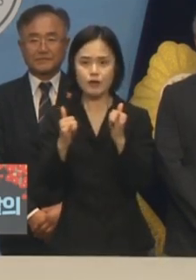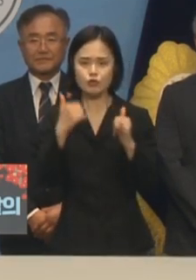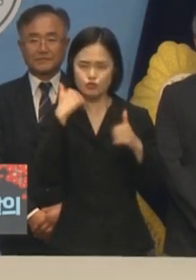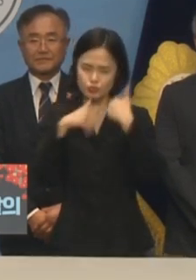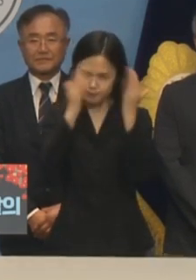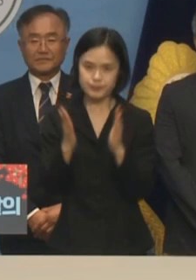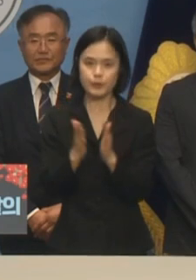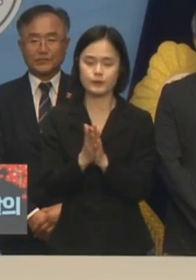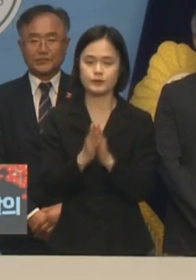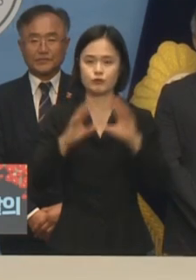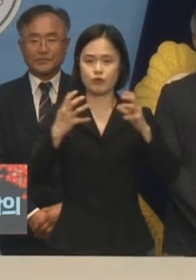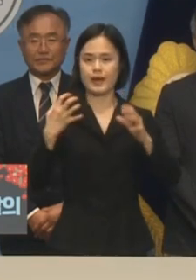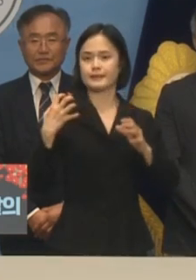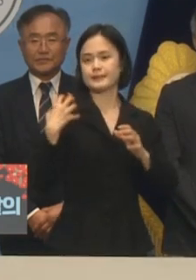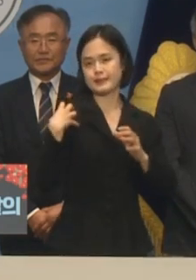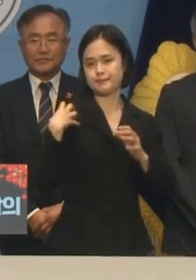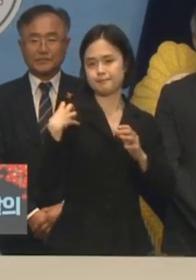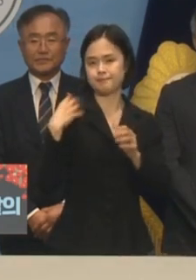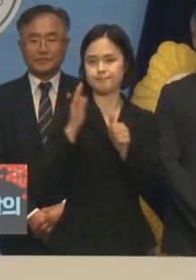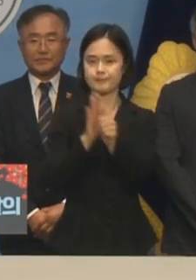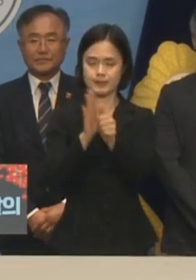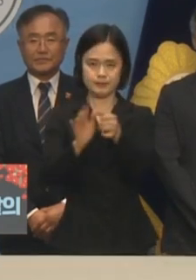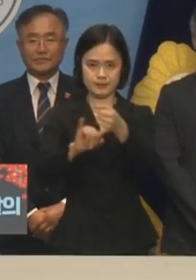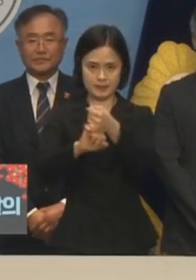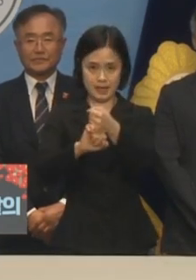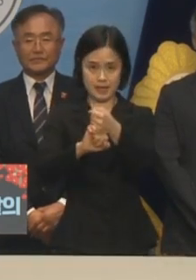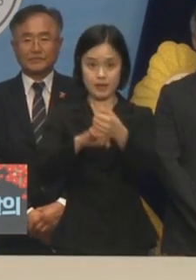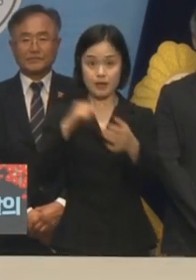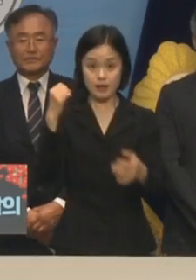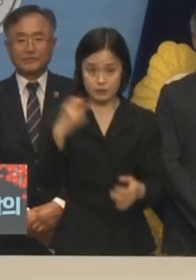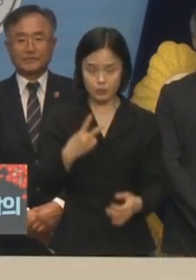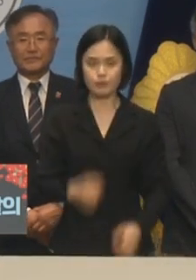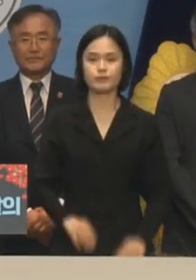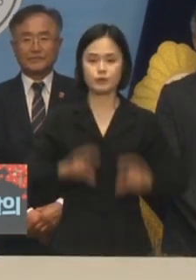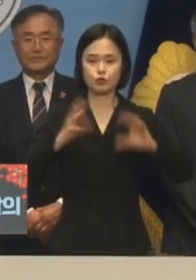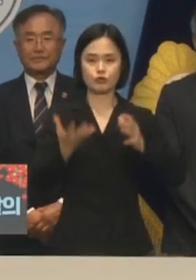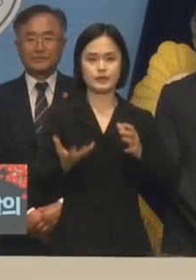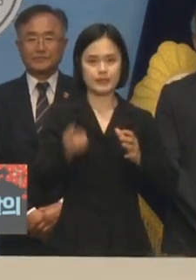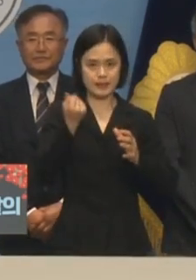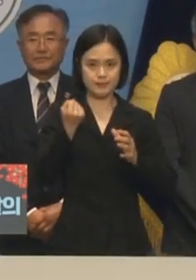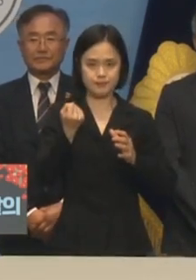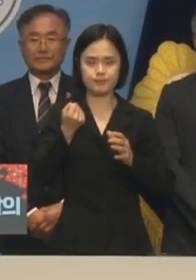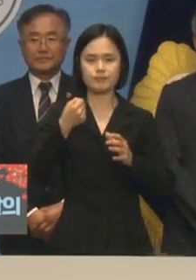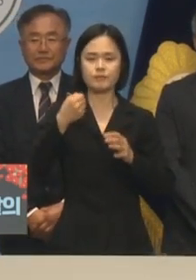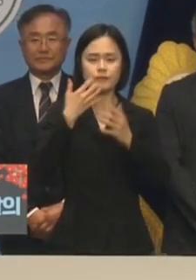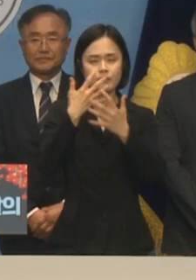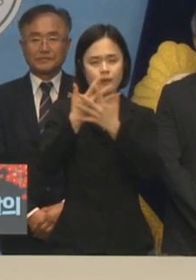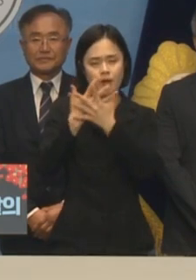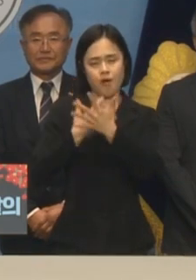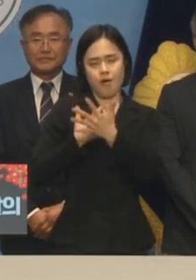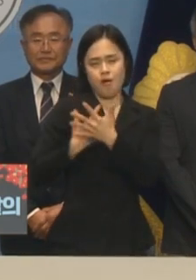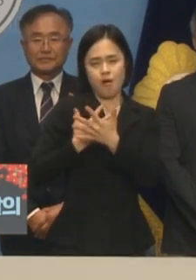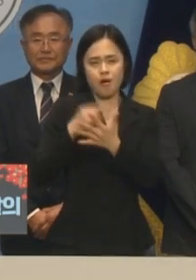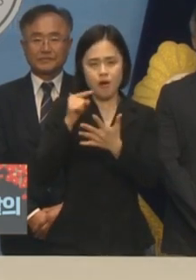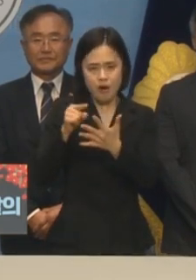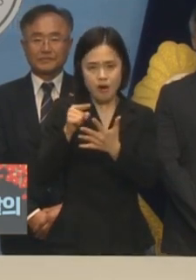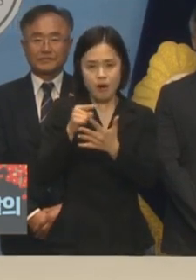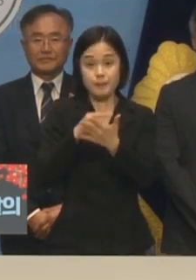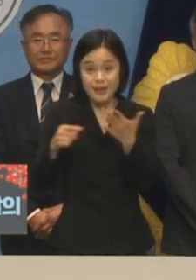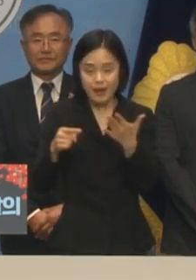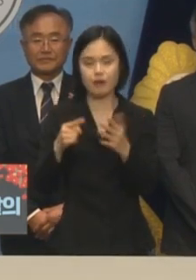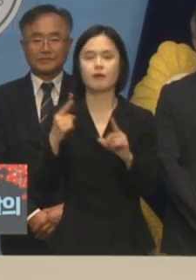아울러 국립 트라우마 치유센터법도 함께 발의합니다. 유가족들의 심리적